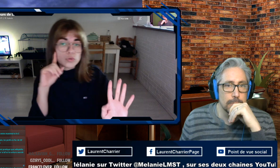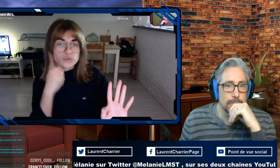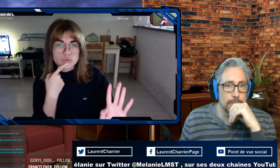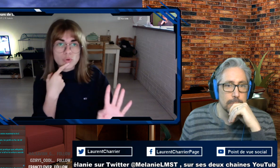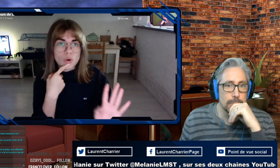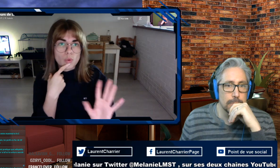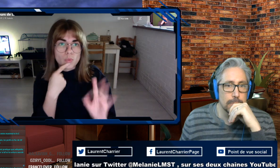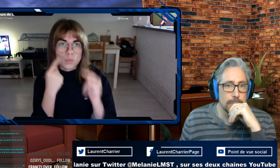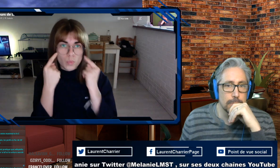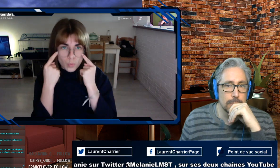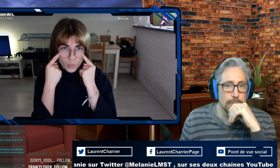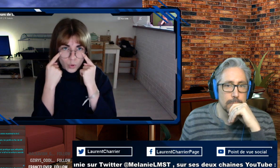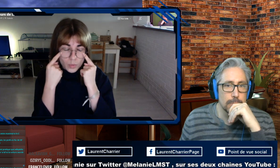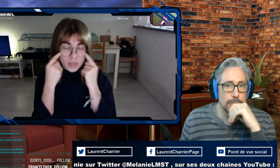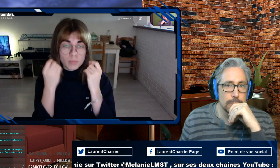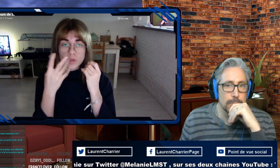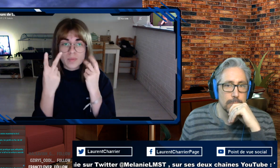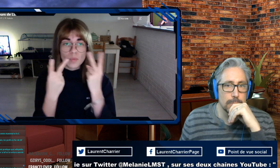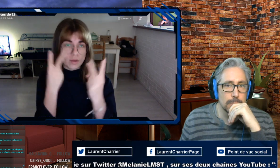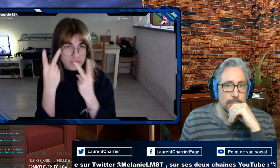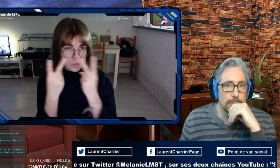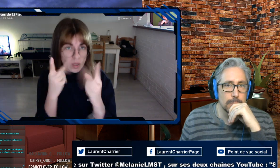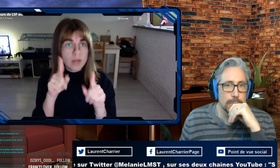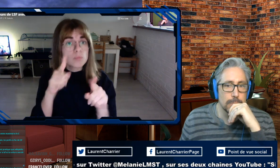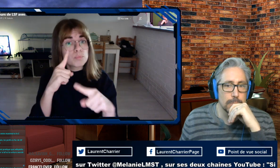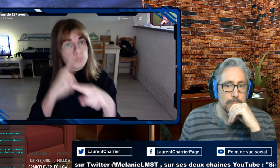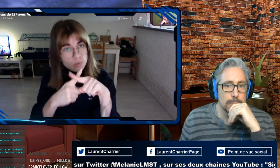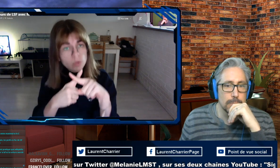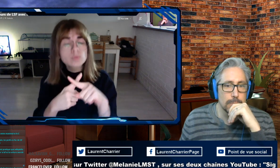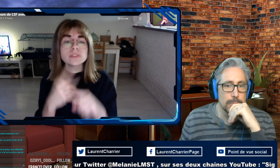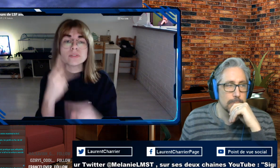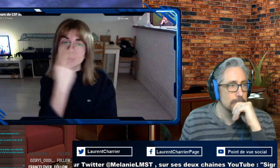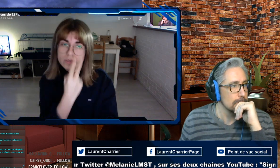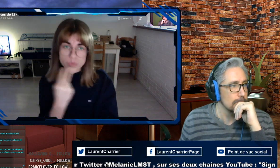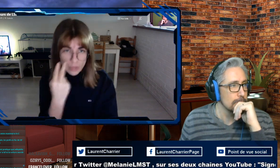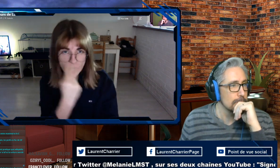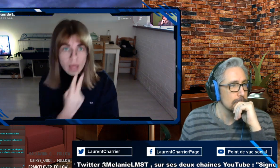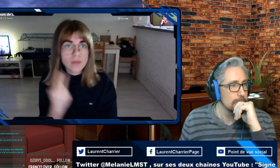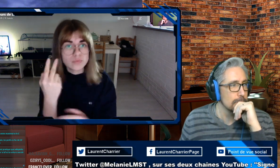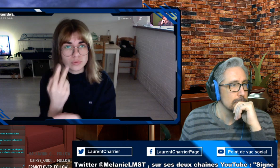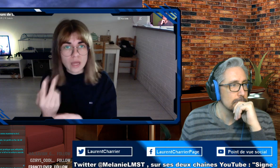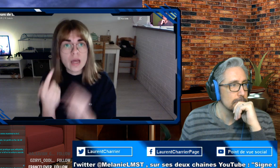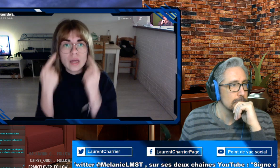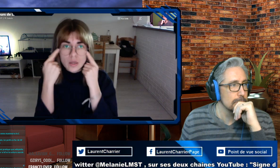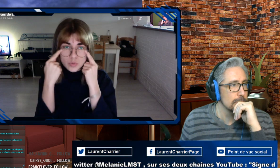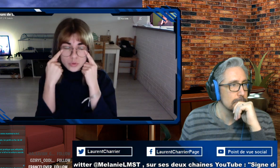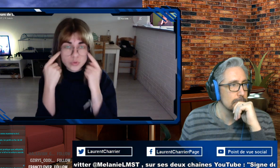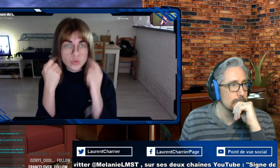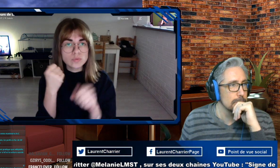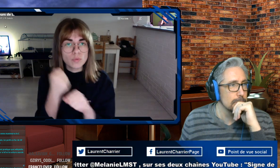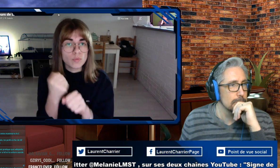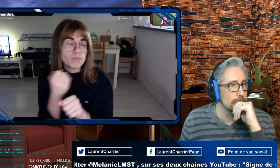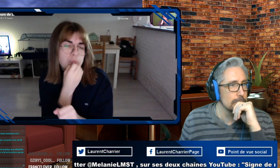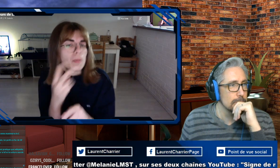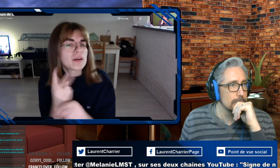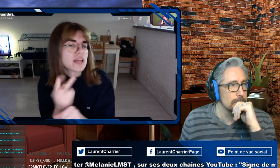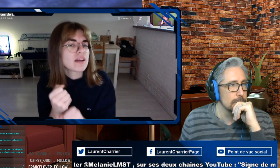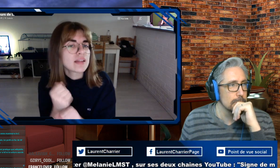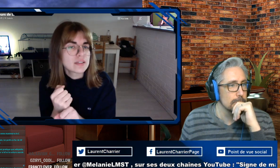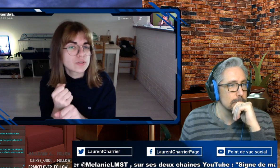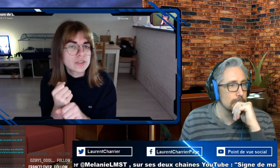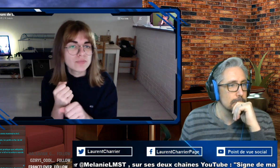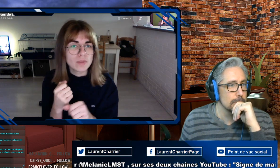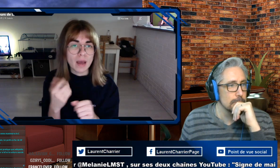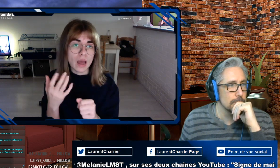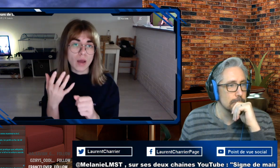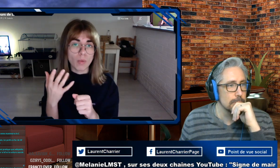en tant que sourd, comme on a une bonne mémoire visuelle, et aussi au niveau des lèvres, tout ça, nos yeux ont pas mal